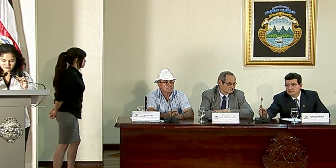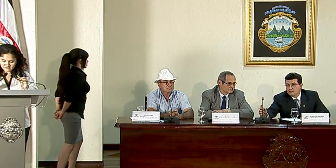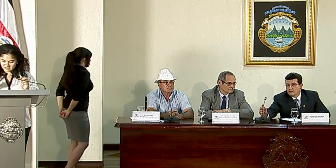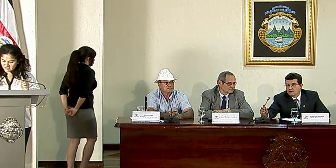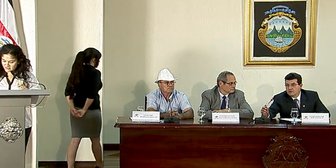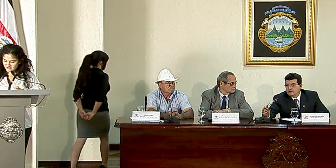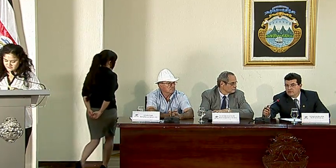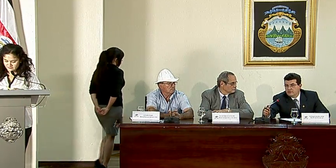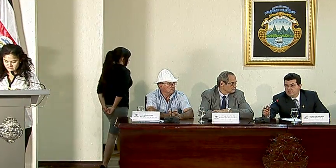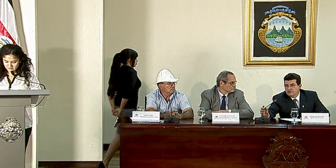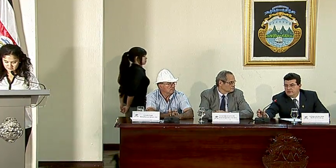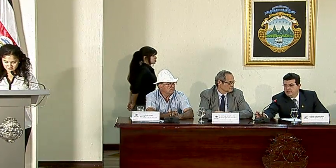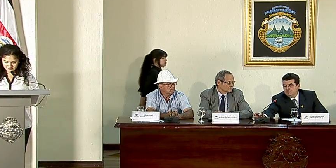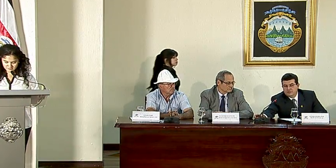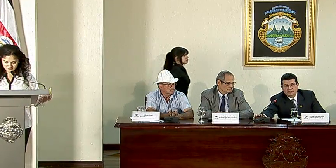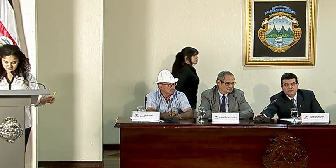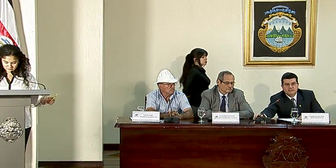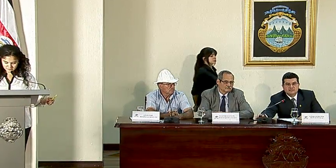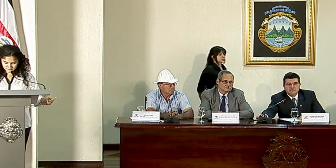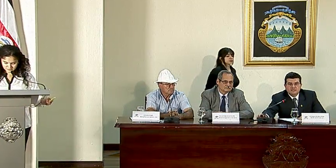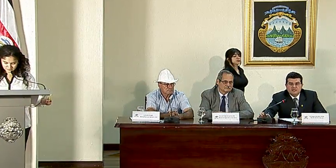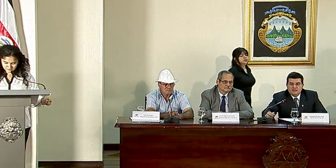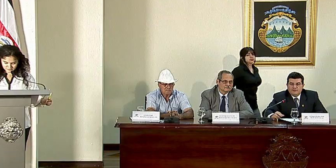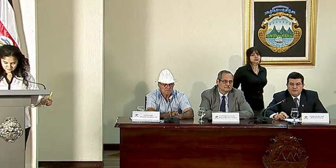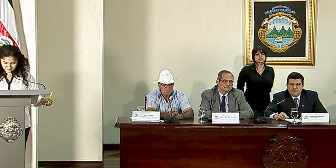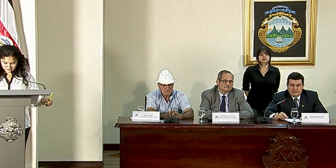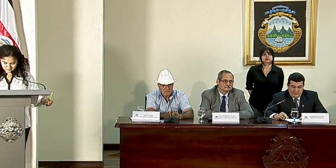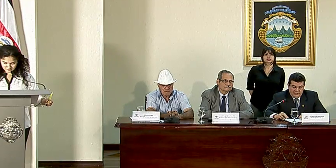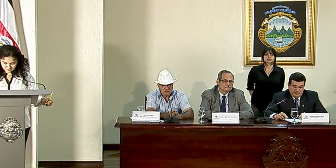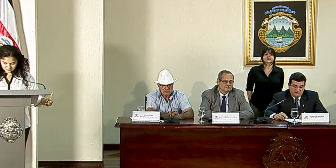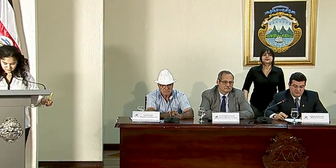Señor ministro de la Presidencia. Sí, muchas gracias.